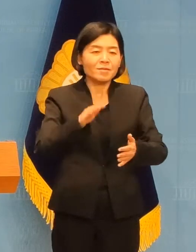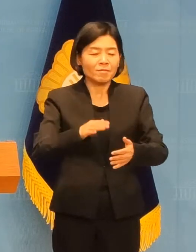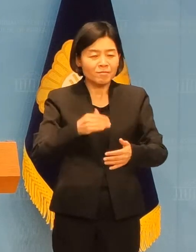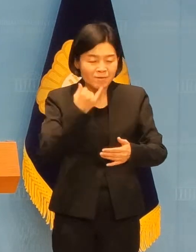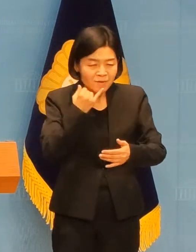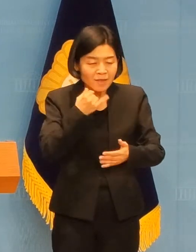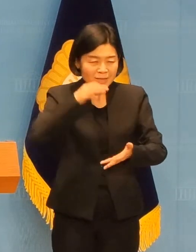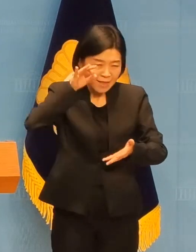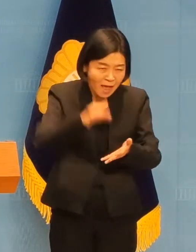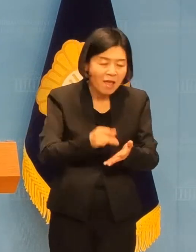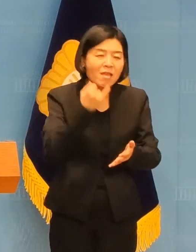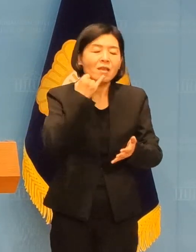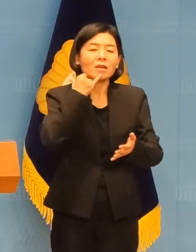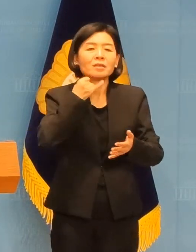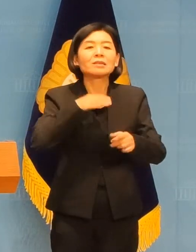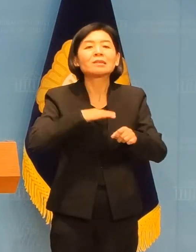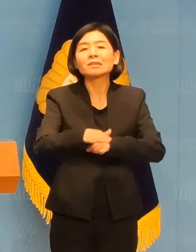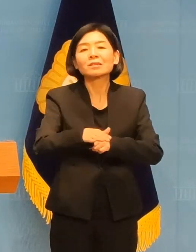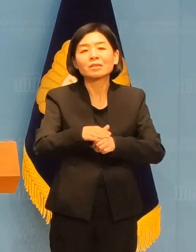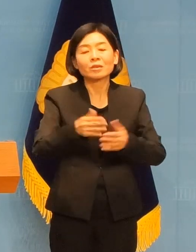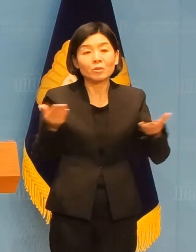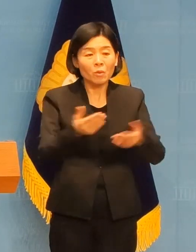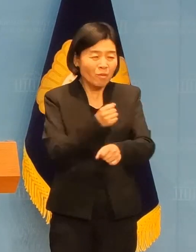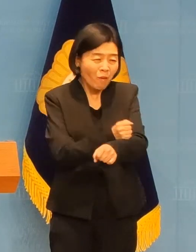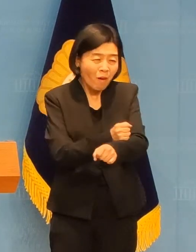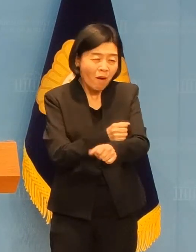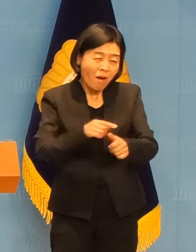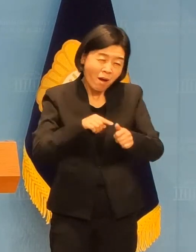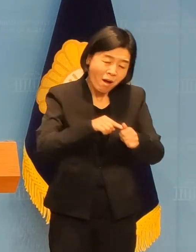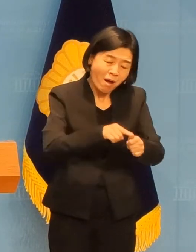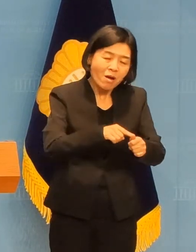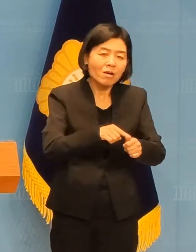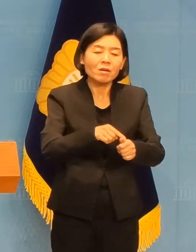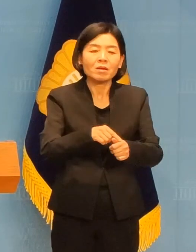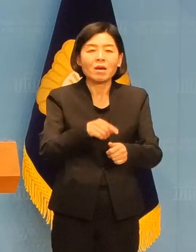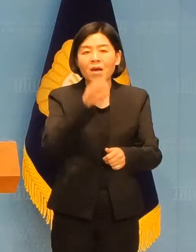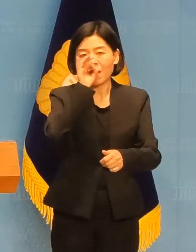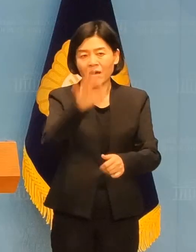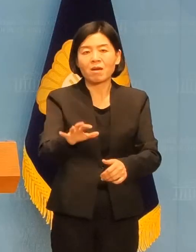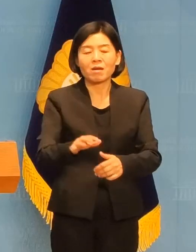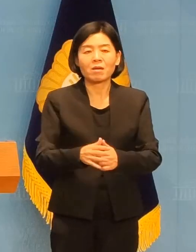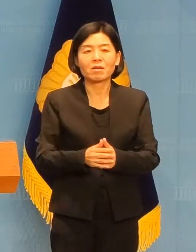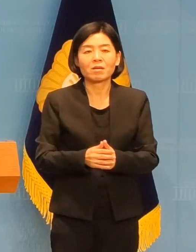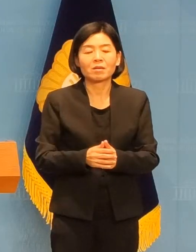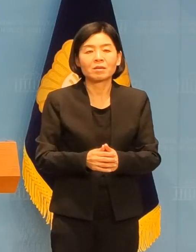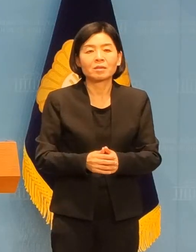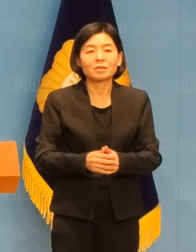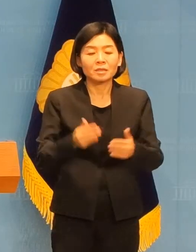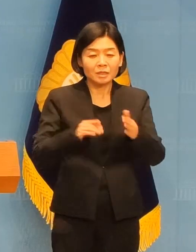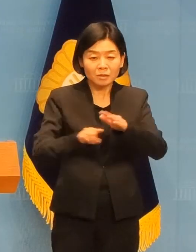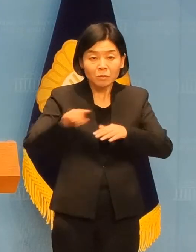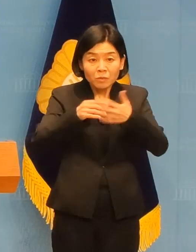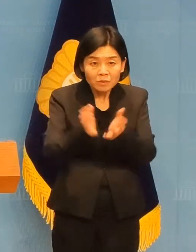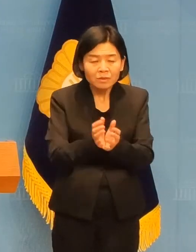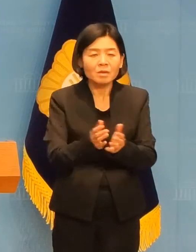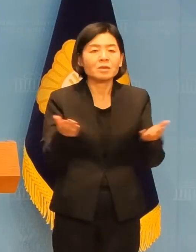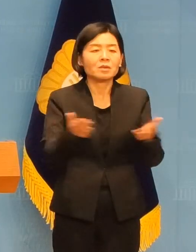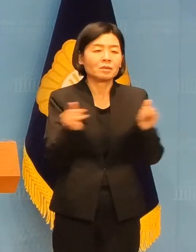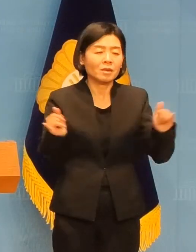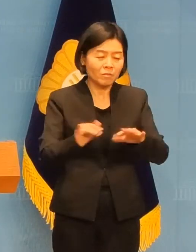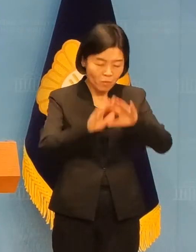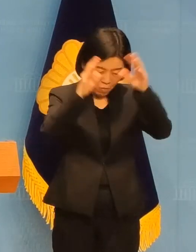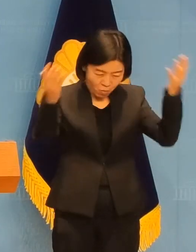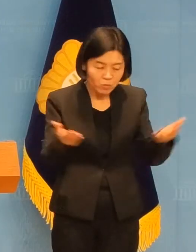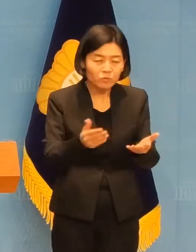소모하는 반노동 경영은 더 이상 용납될 수 없습니다. 진보당은 모든 일하는 사람의 존엄과 권리를